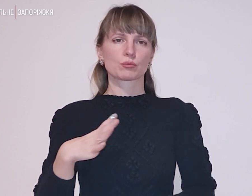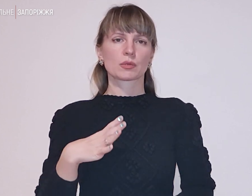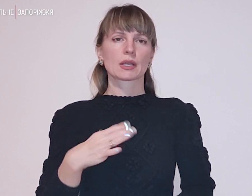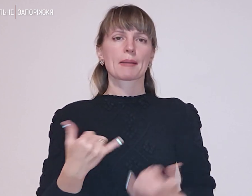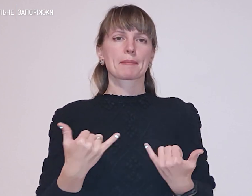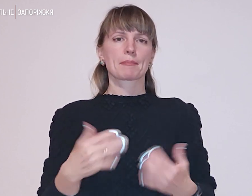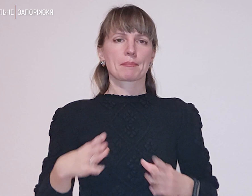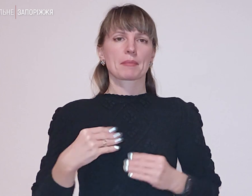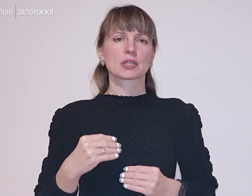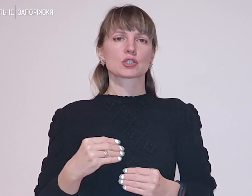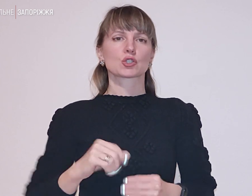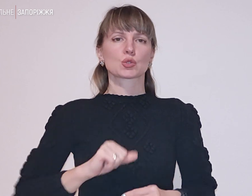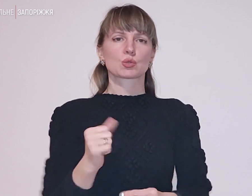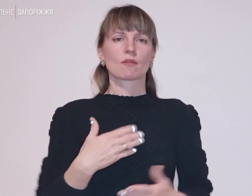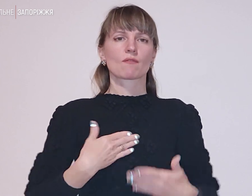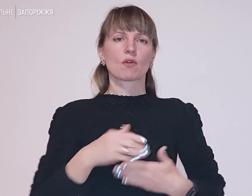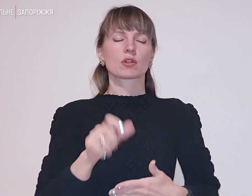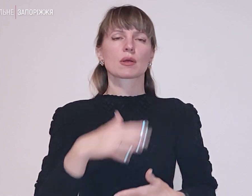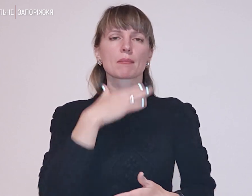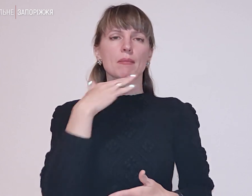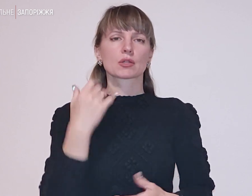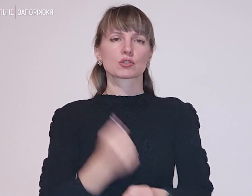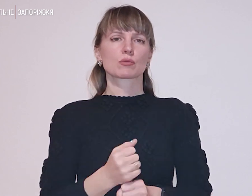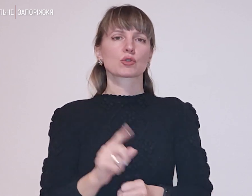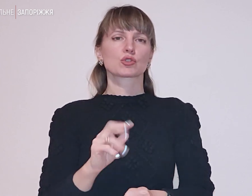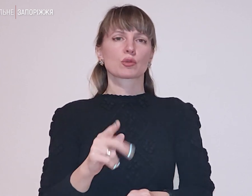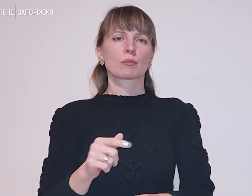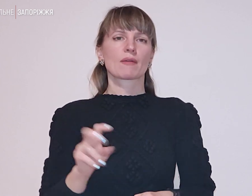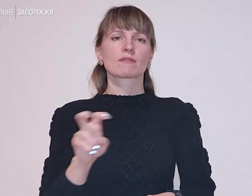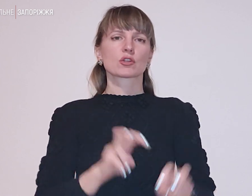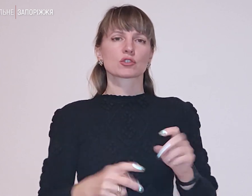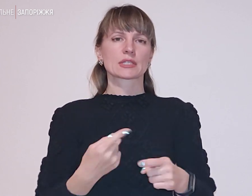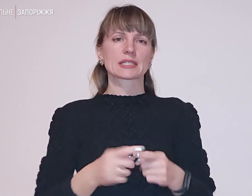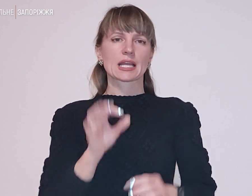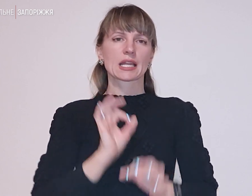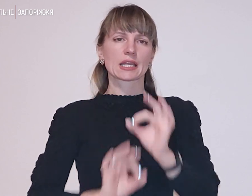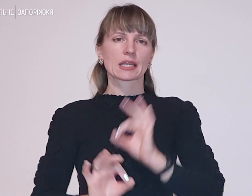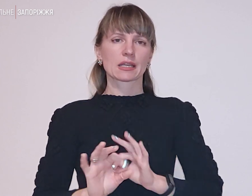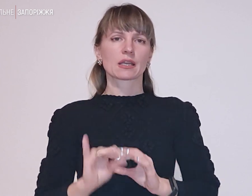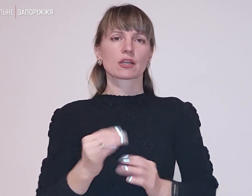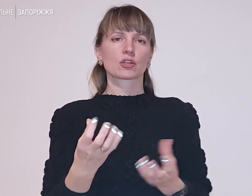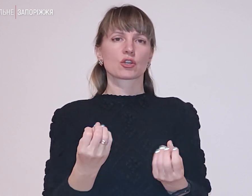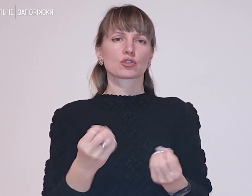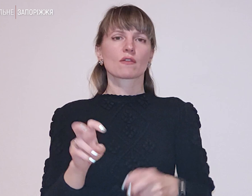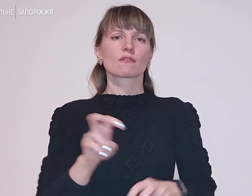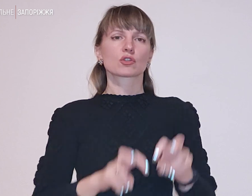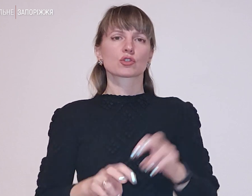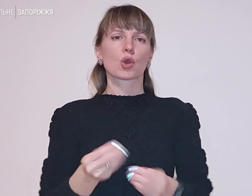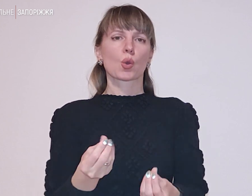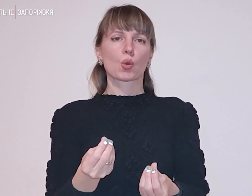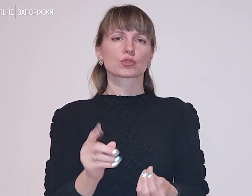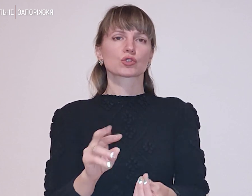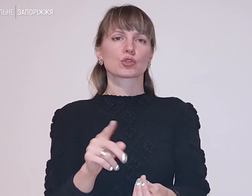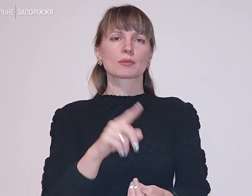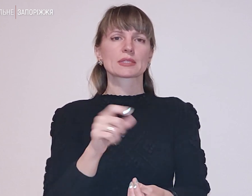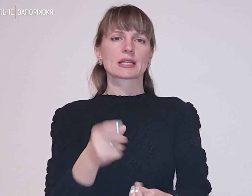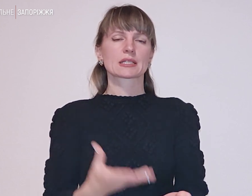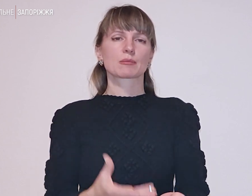разом із друзями-волонтерами багато зробили, аби відшукати ці ліки, а також відшукати кошти, аби за них сплатити. Це